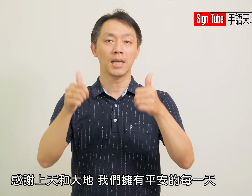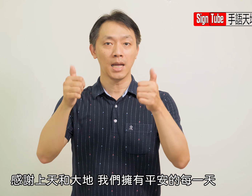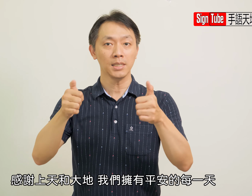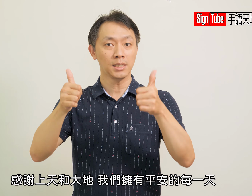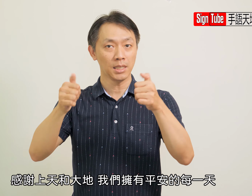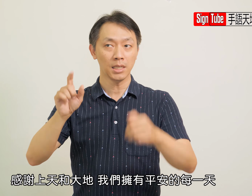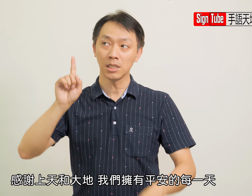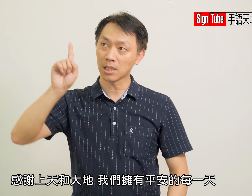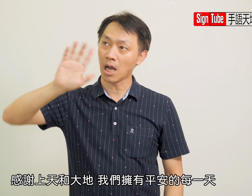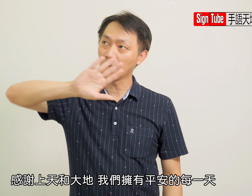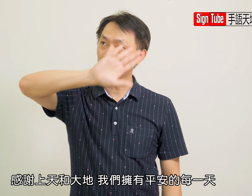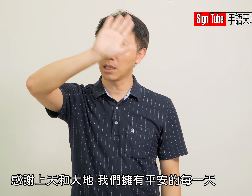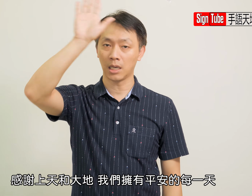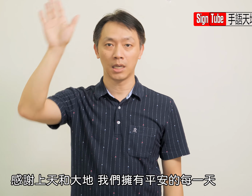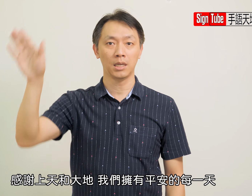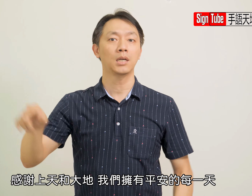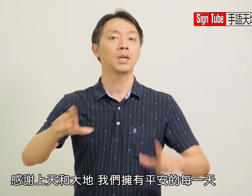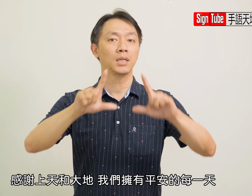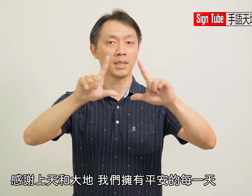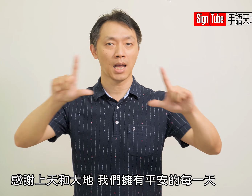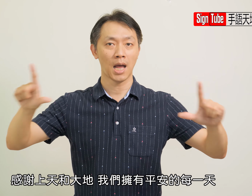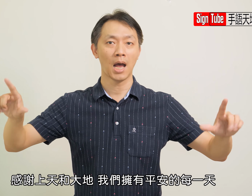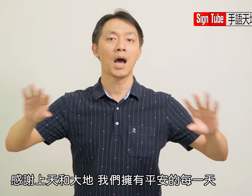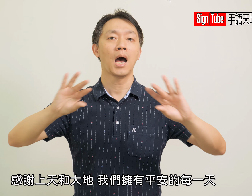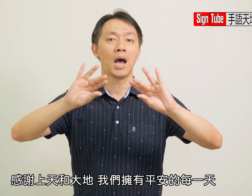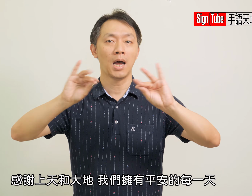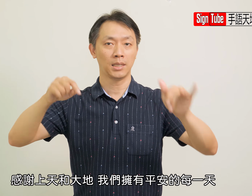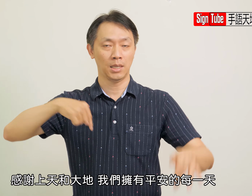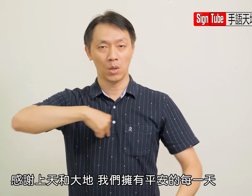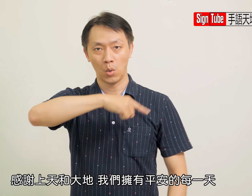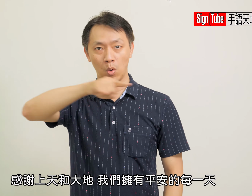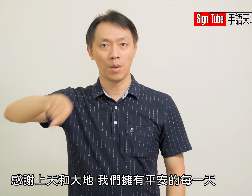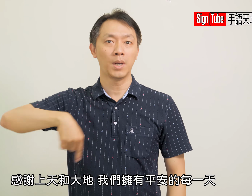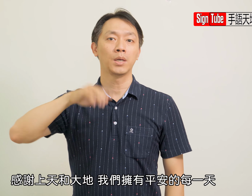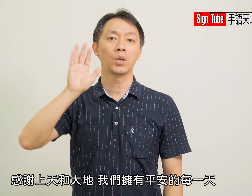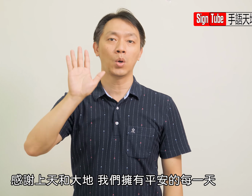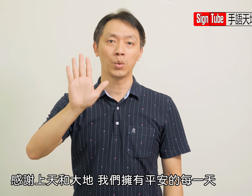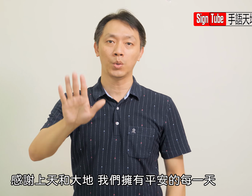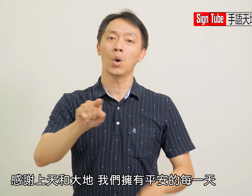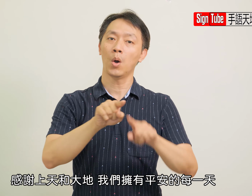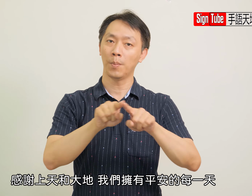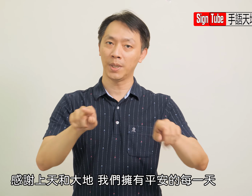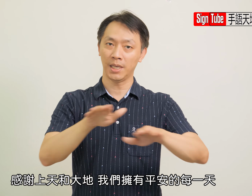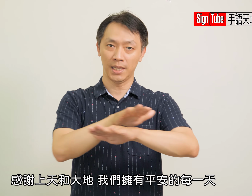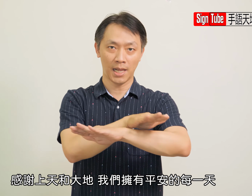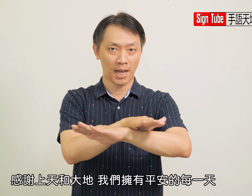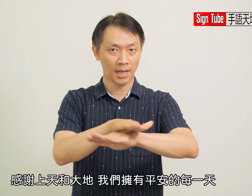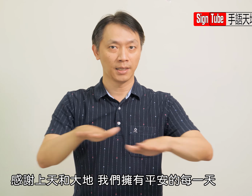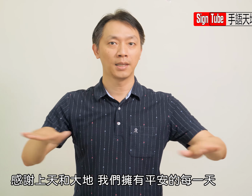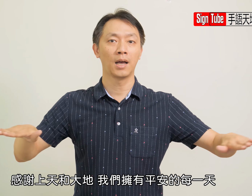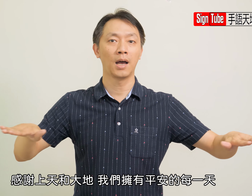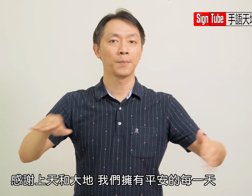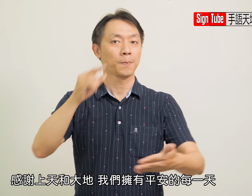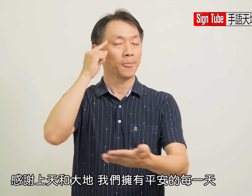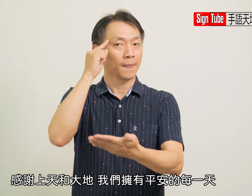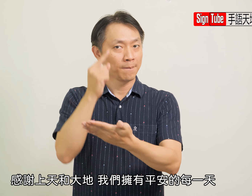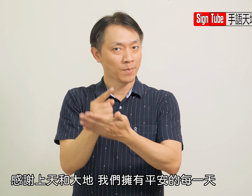感谢上天和大地，我们拥有平安的